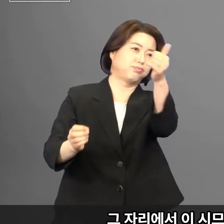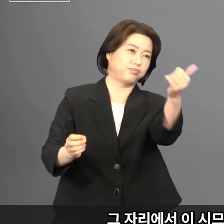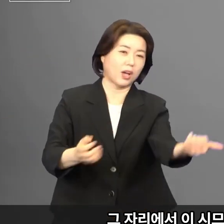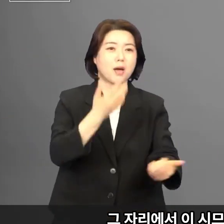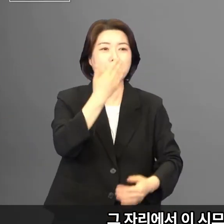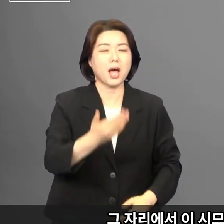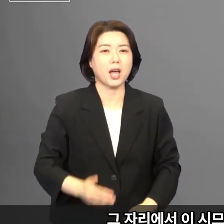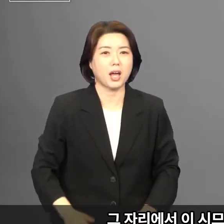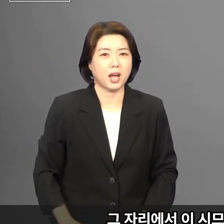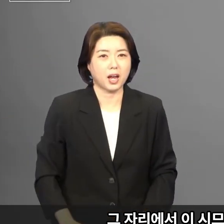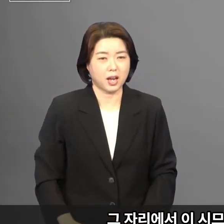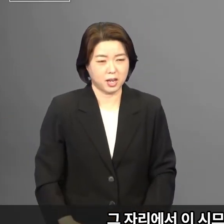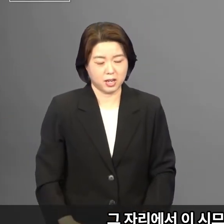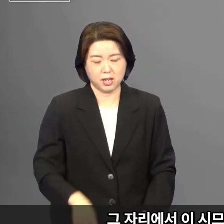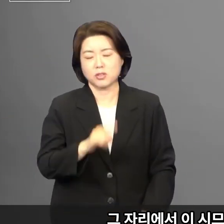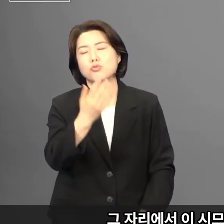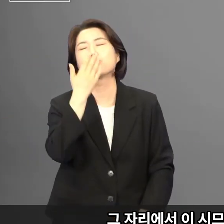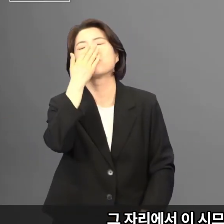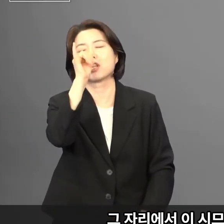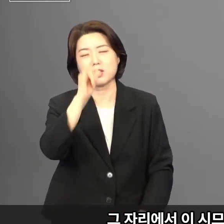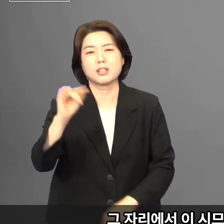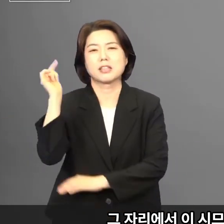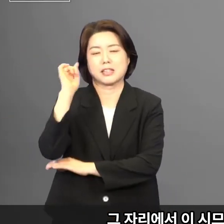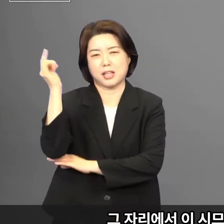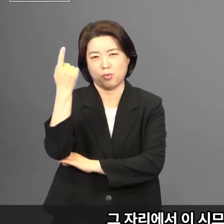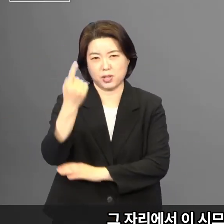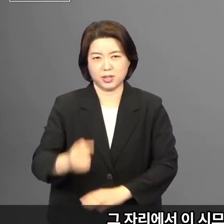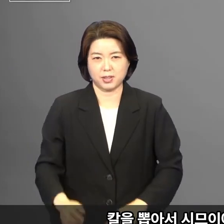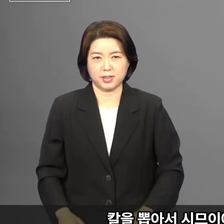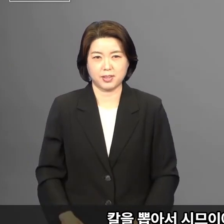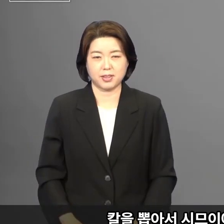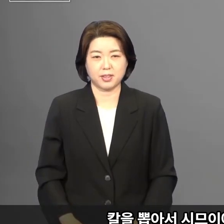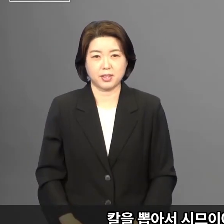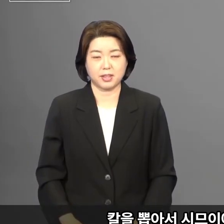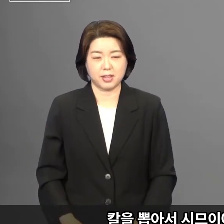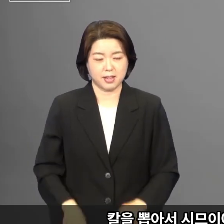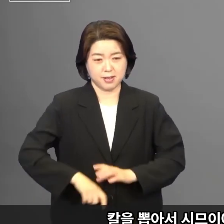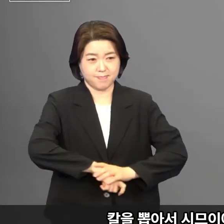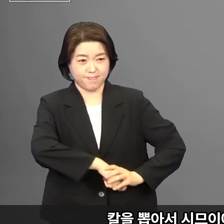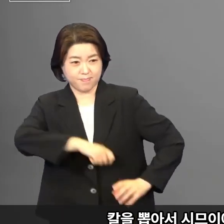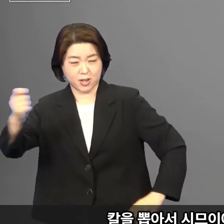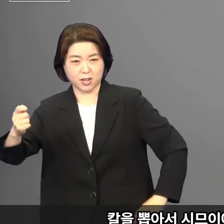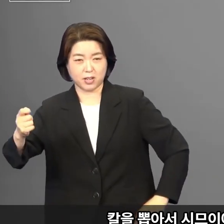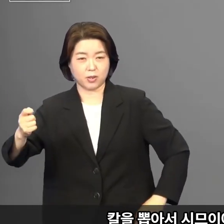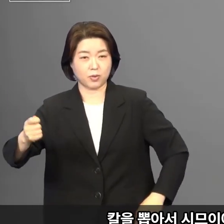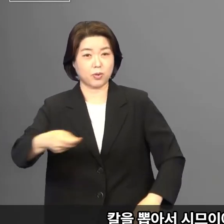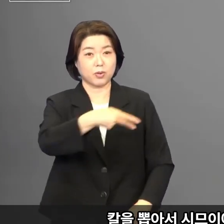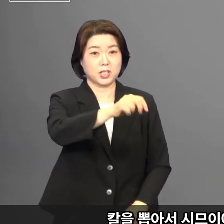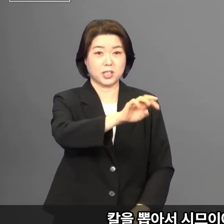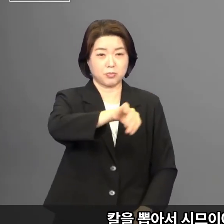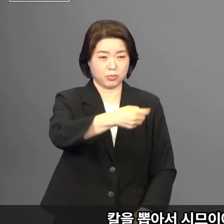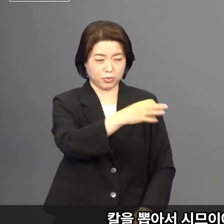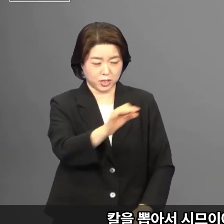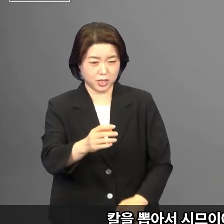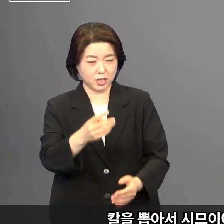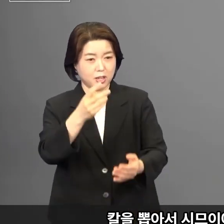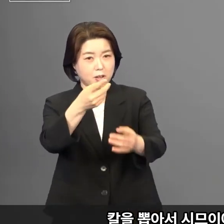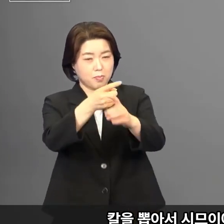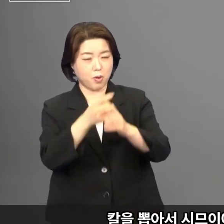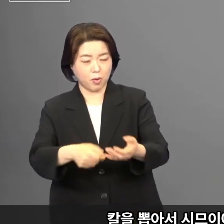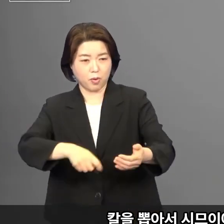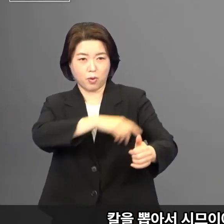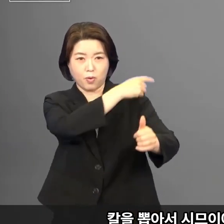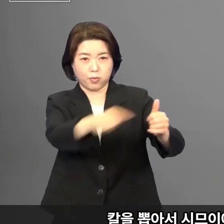시므에게 던질 법도 하잖아요. 칼을 뽑아서 시므에게 복수할 법도